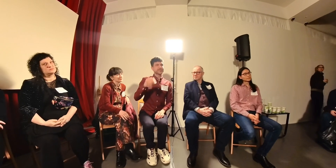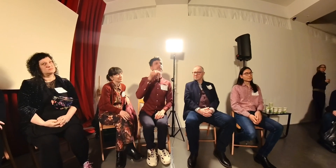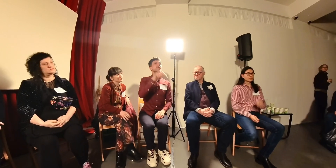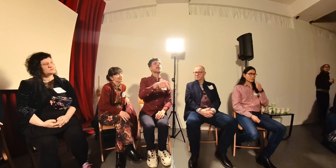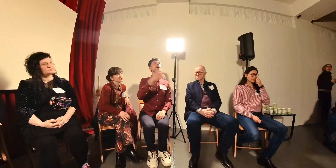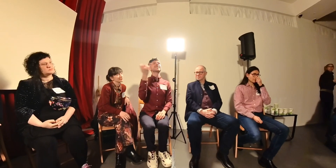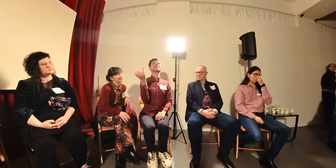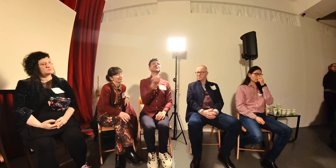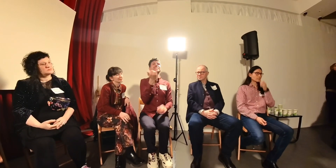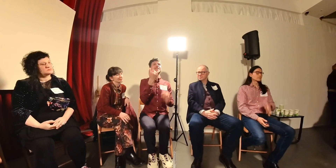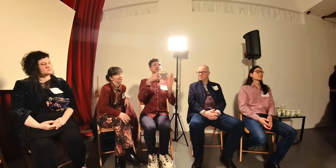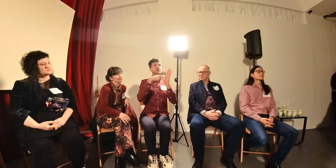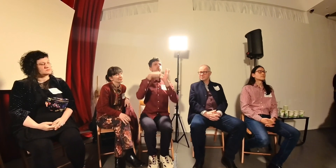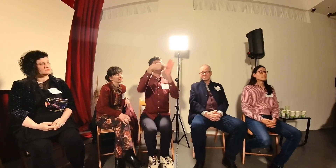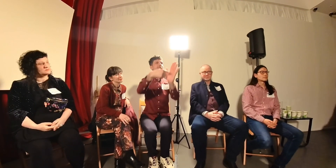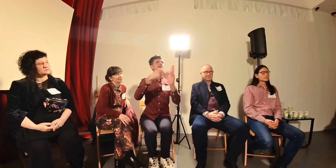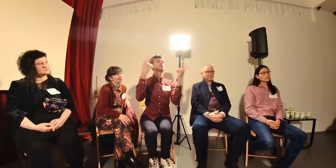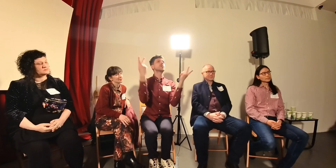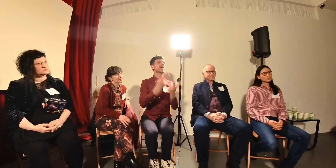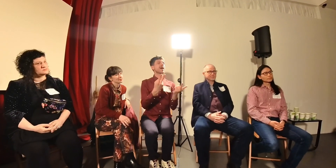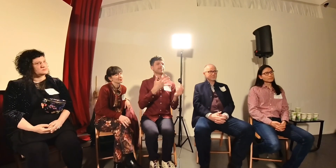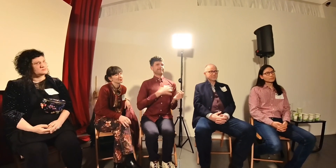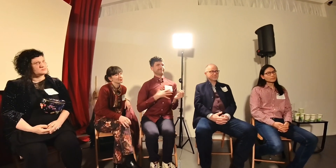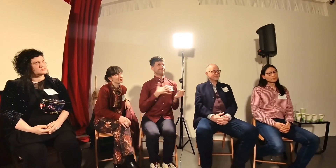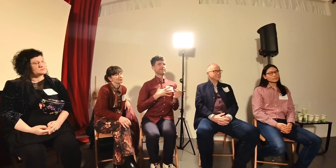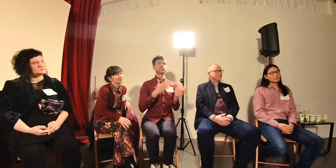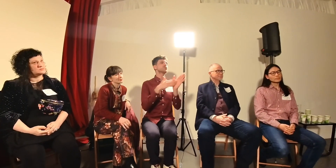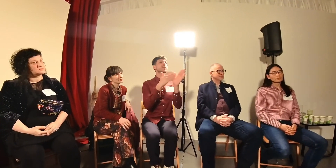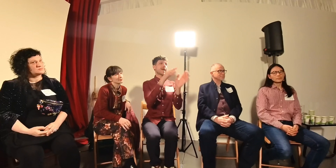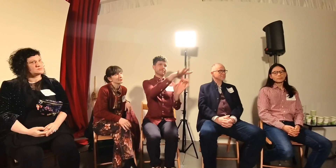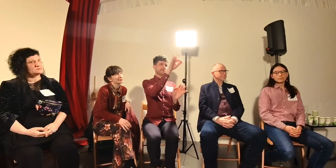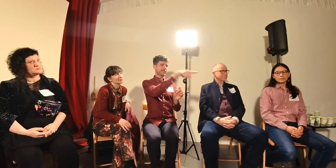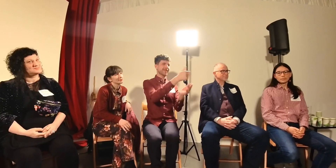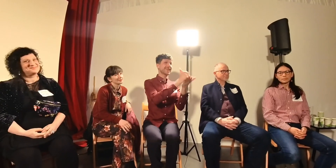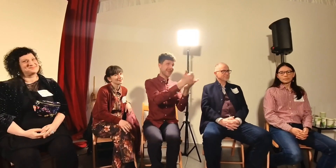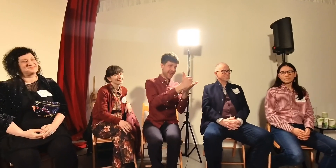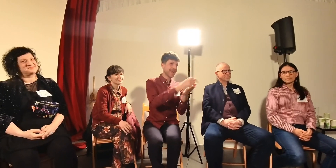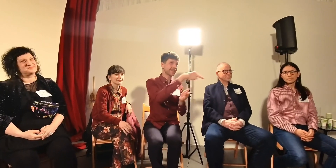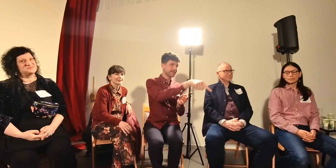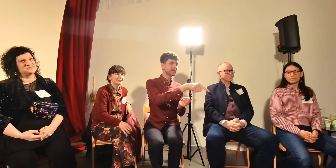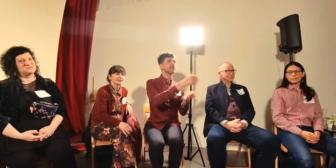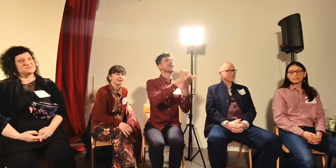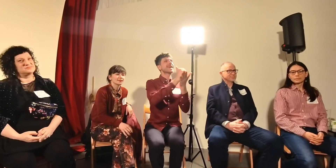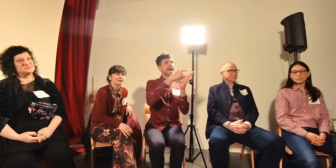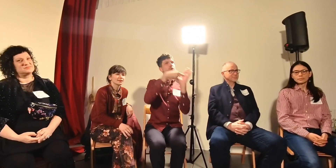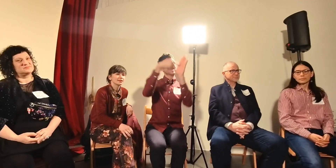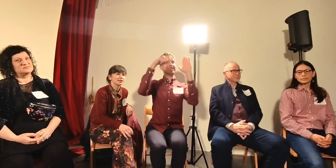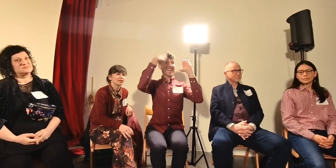Pokud jste částí nějaké menšiny, tak naše menšina se ukazuje třeba